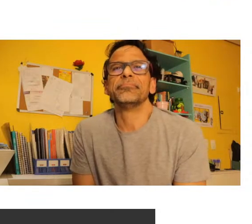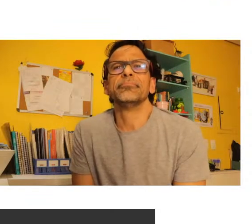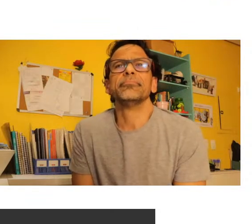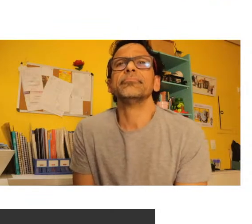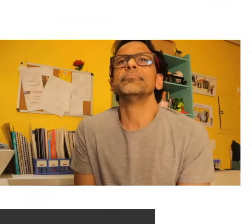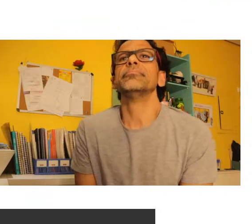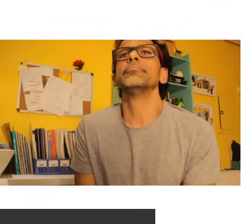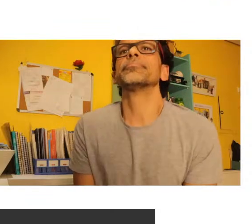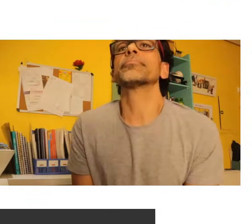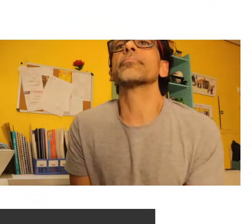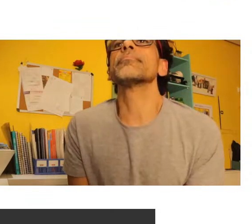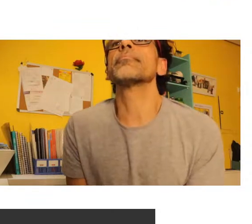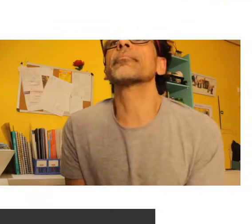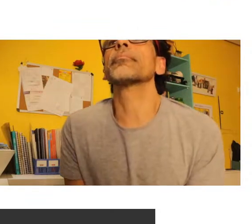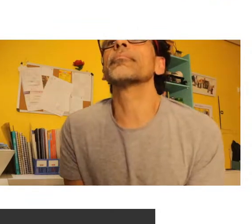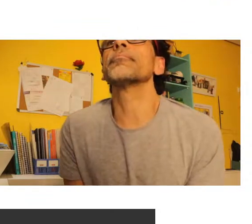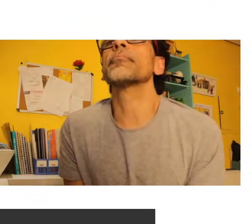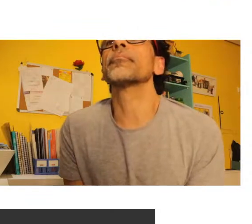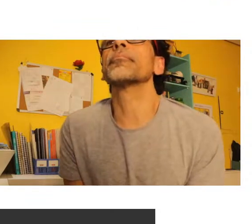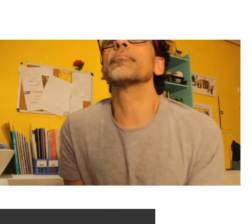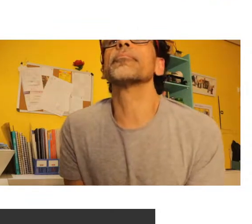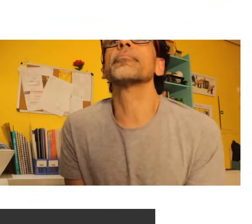E aí